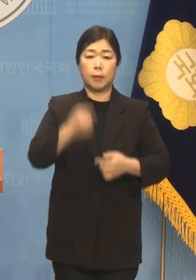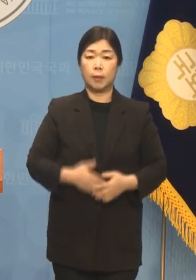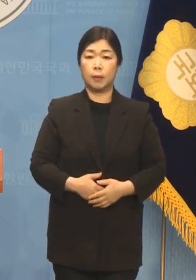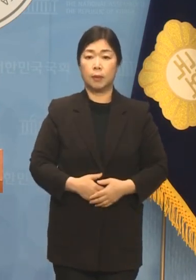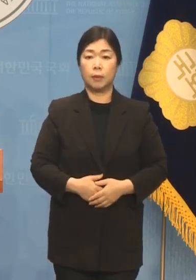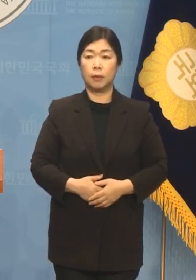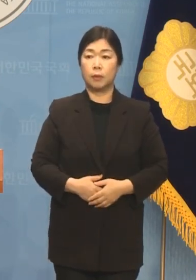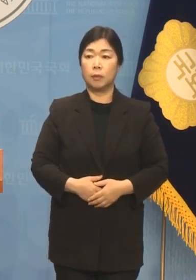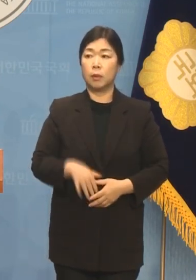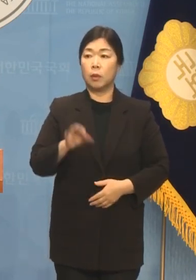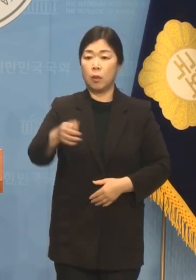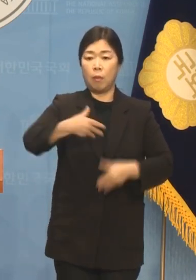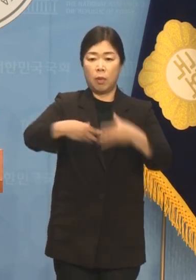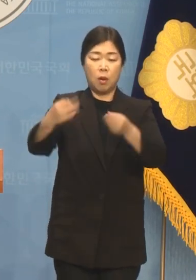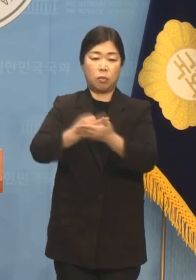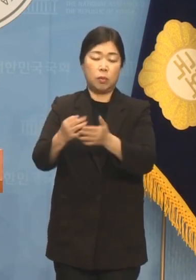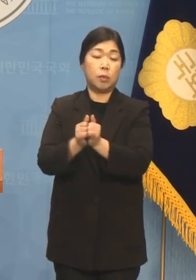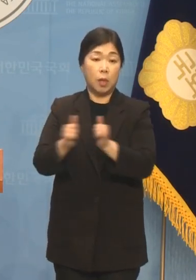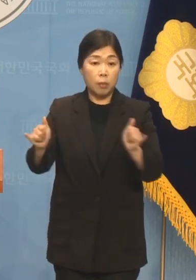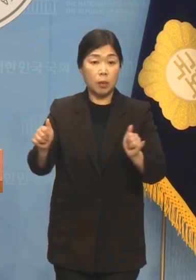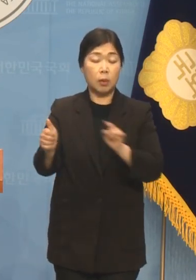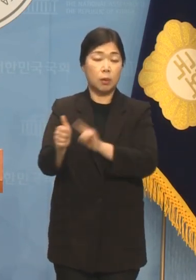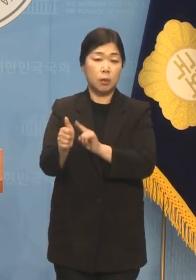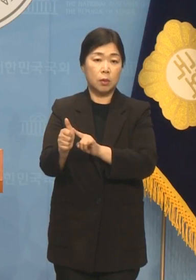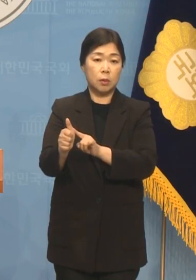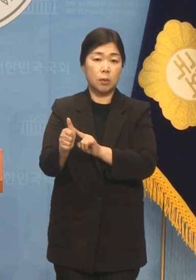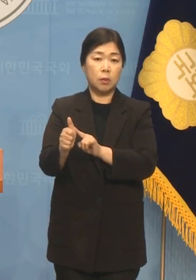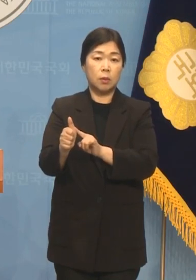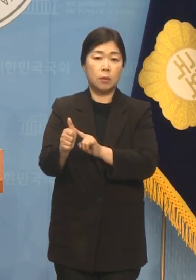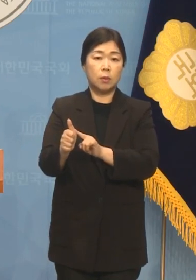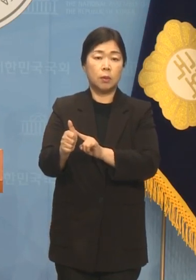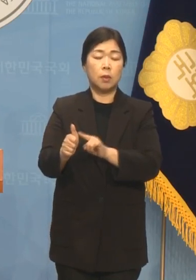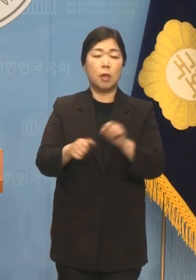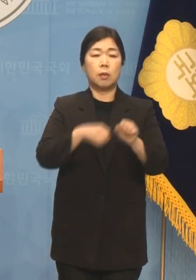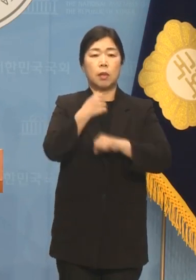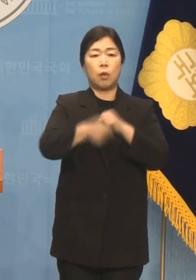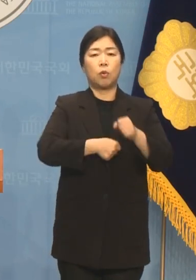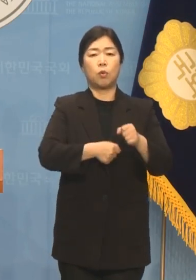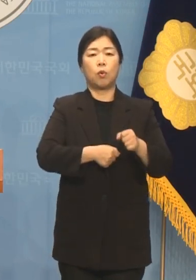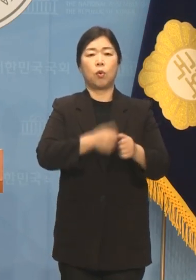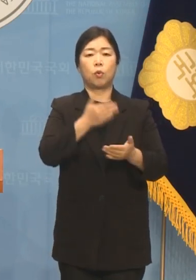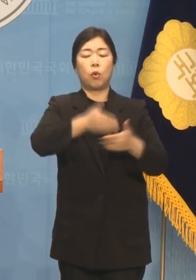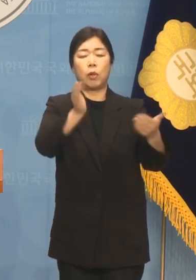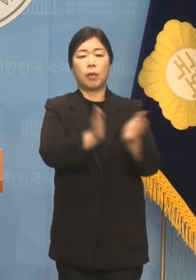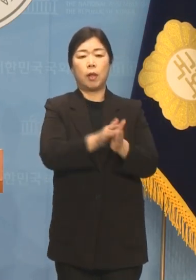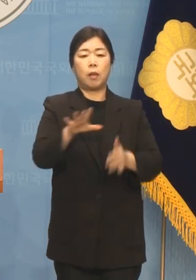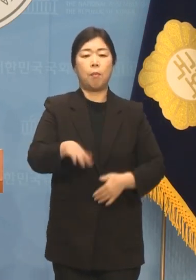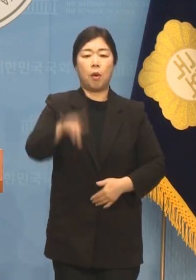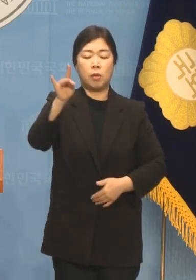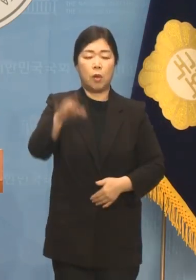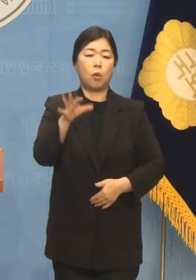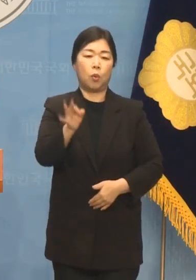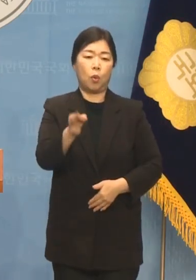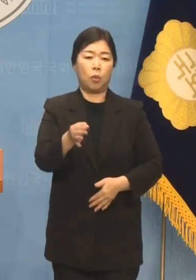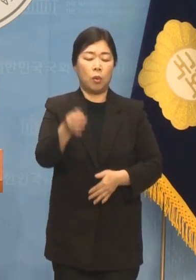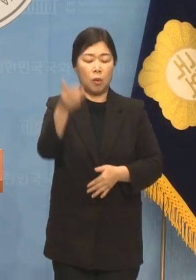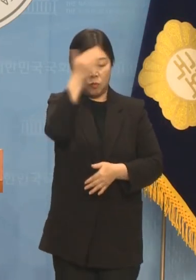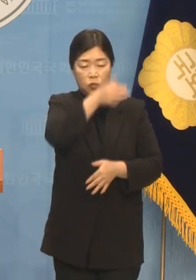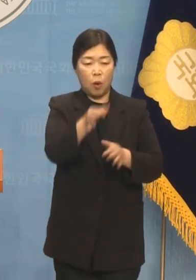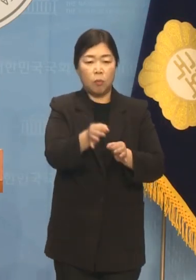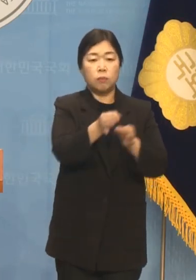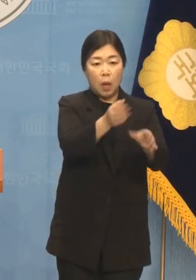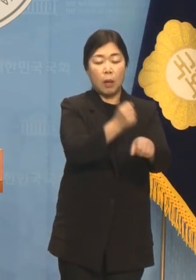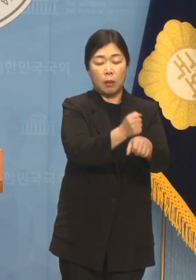이후 지속적으로 자유통일당 측에 먼저 공천 헌금을 지급하겠다는 의사를 밝혔고